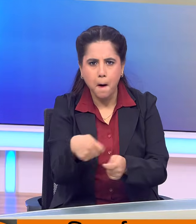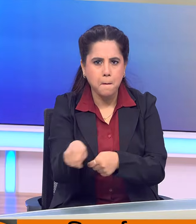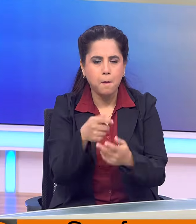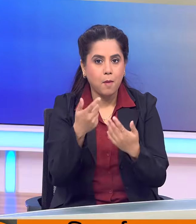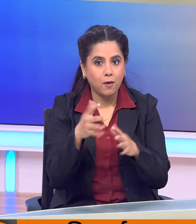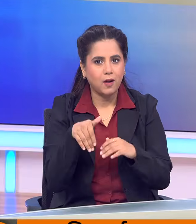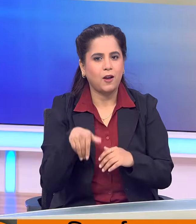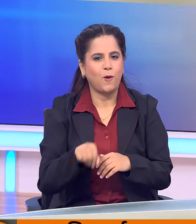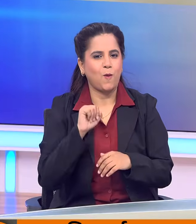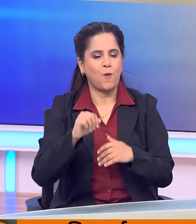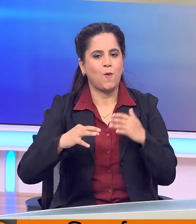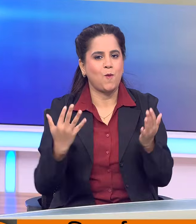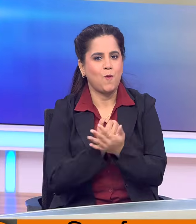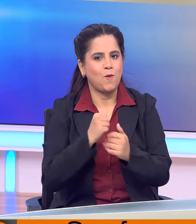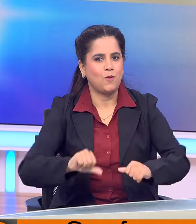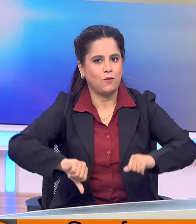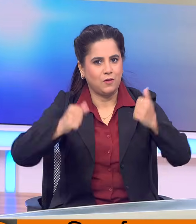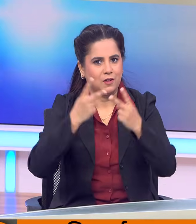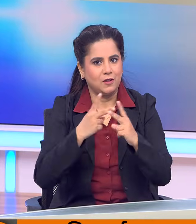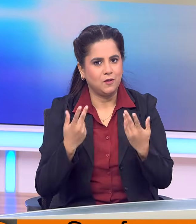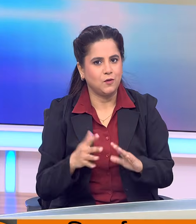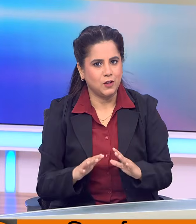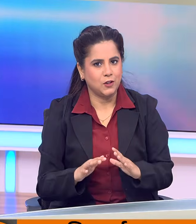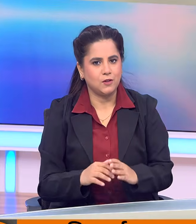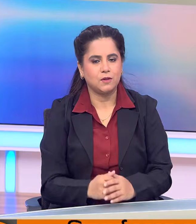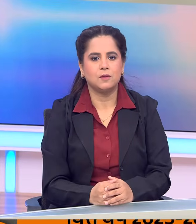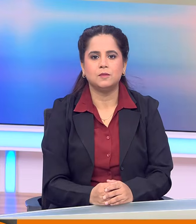और जीत अपने नाम कर ली।